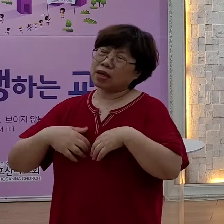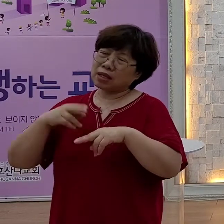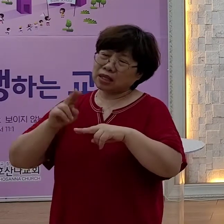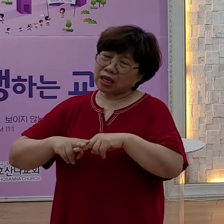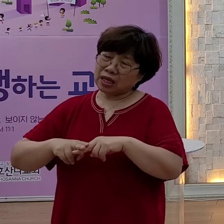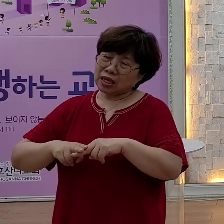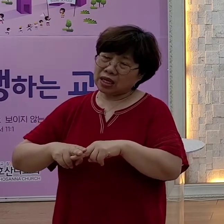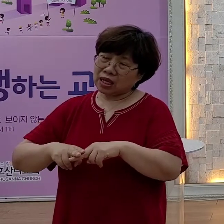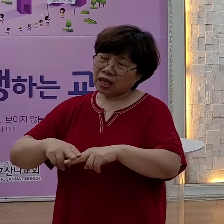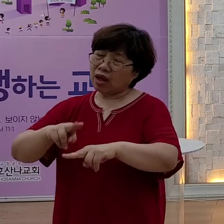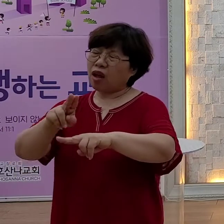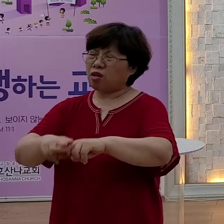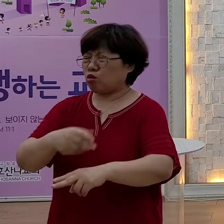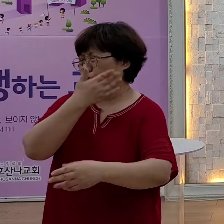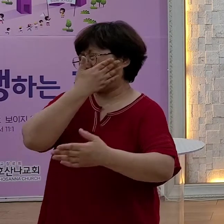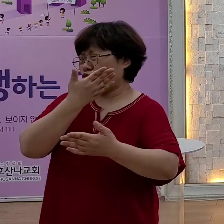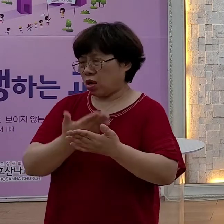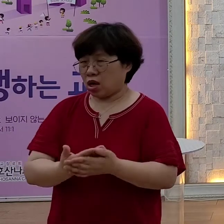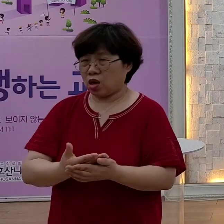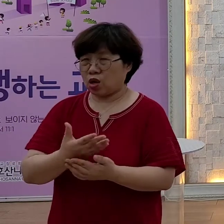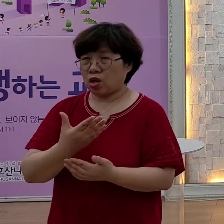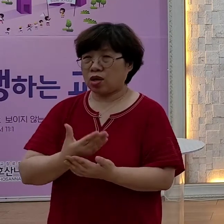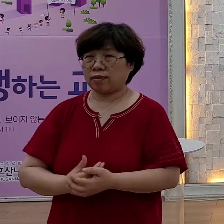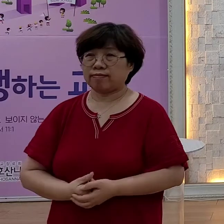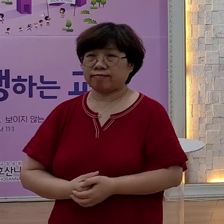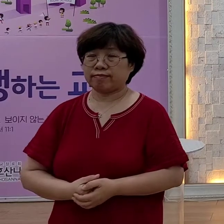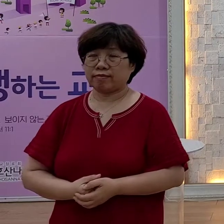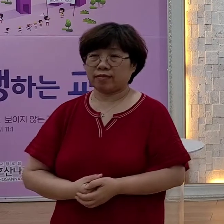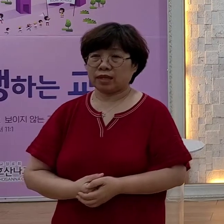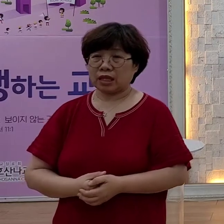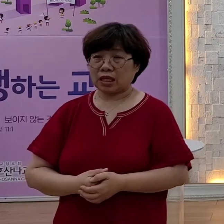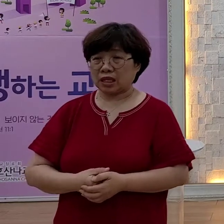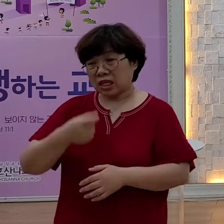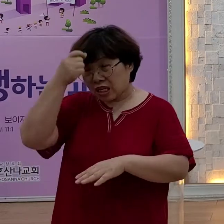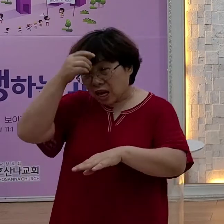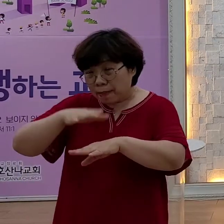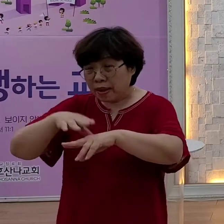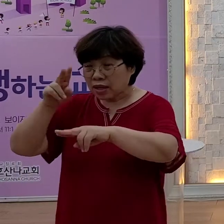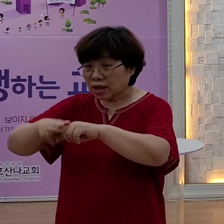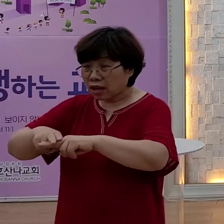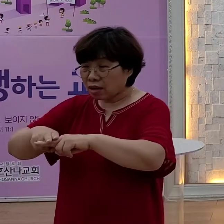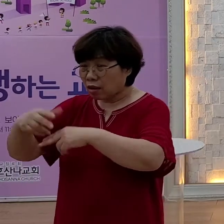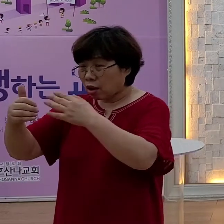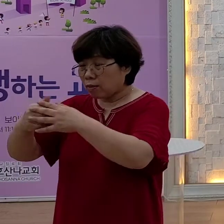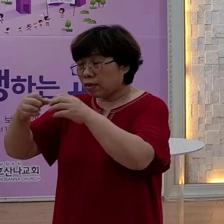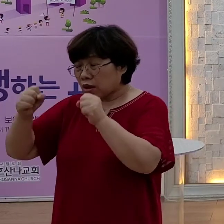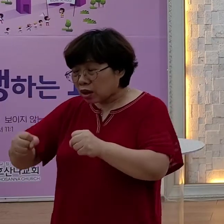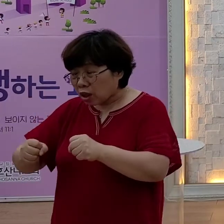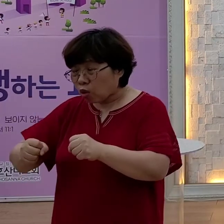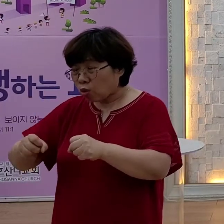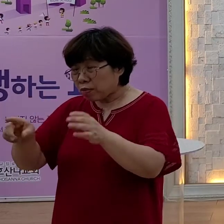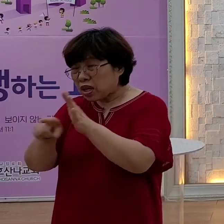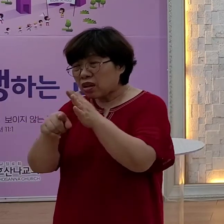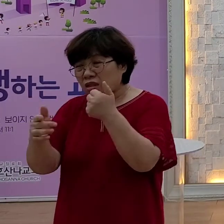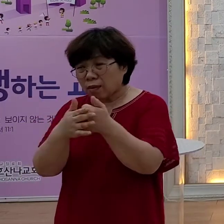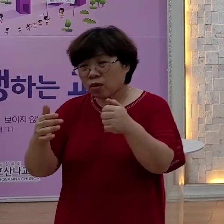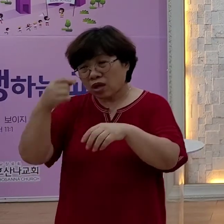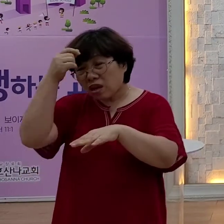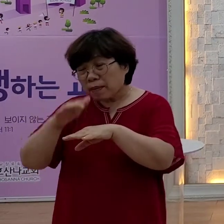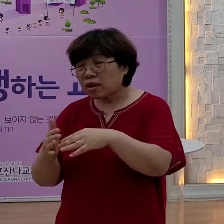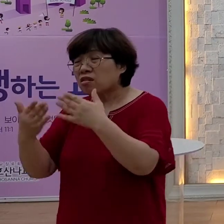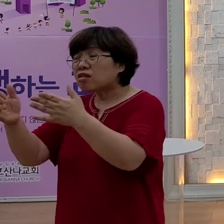여러분 믿습니까? 여러분 여기 정말 하나님 있다고 믿기 때문에 여기 예배하는 거 아니에요?